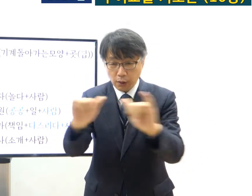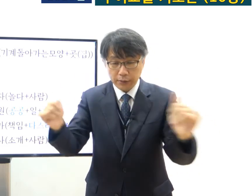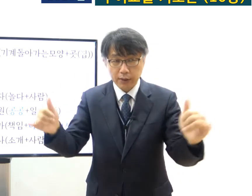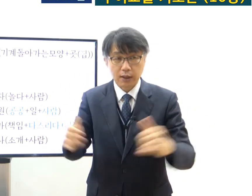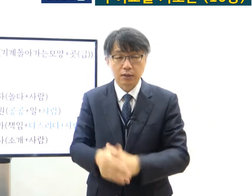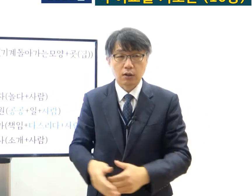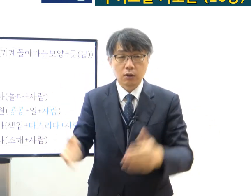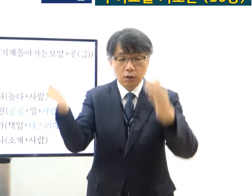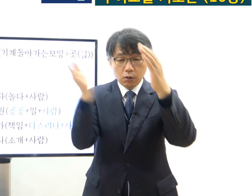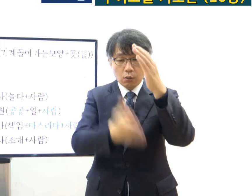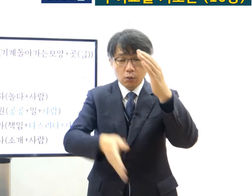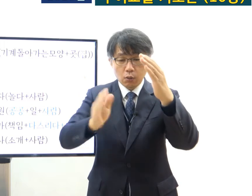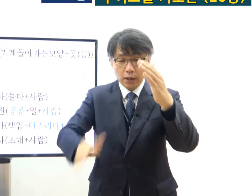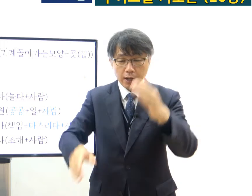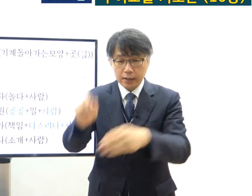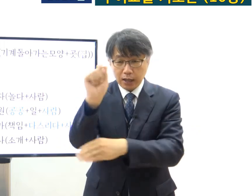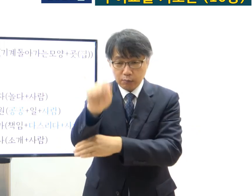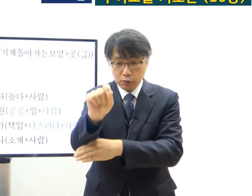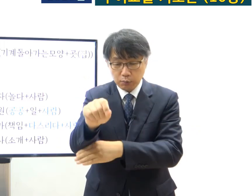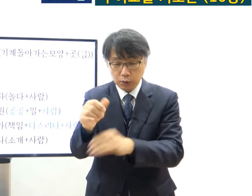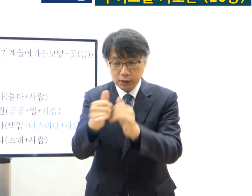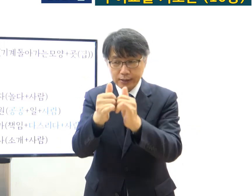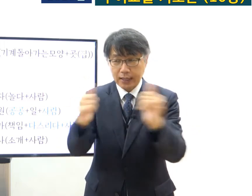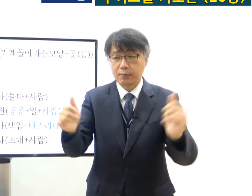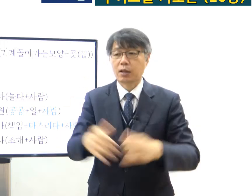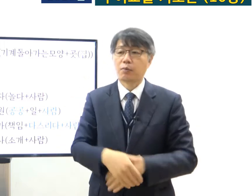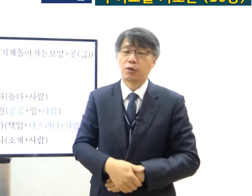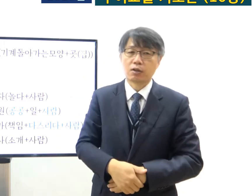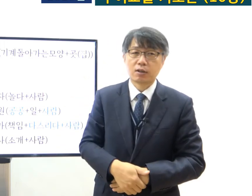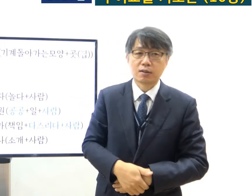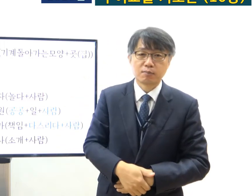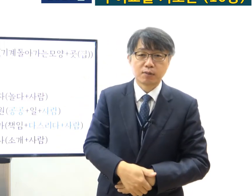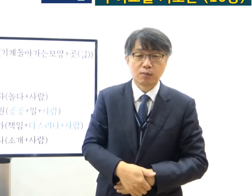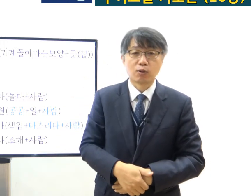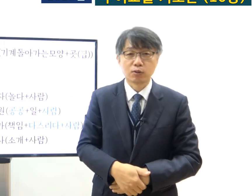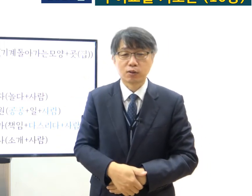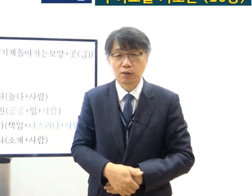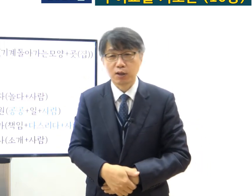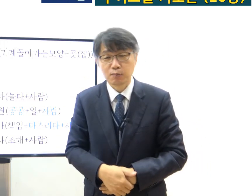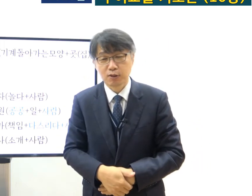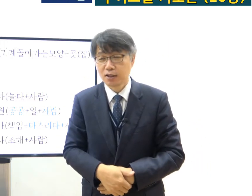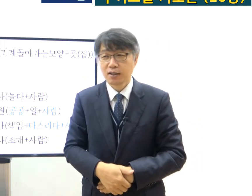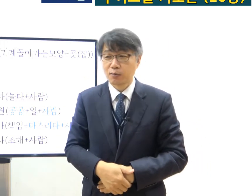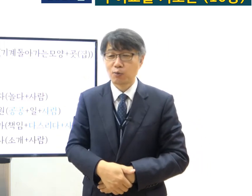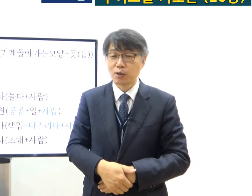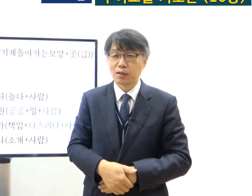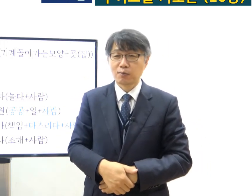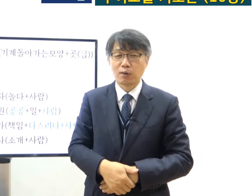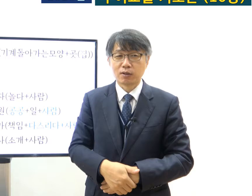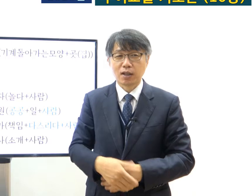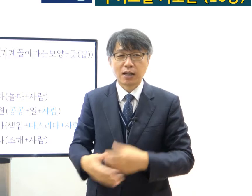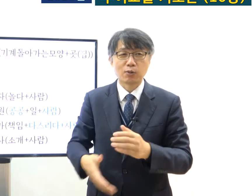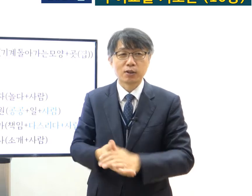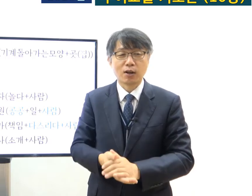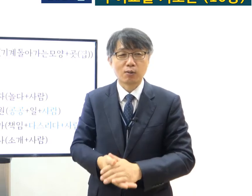공무원 이렇게 해서 공공의 사물을 보는 사람 이렇게 표현하기도 했습니다. 예를 들면 우리 이렇게 라디오에서 나오면